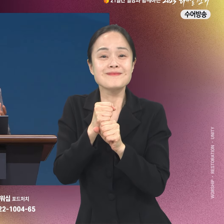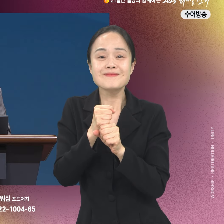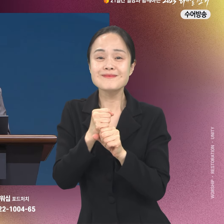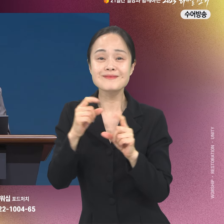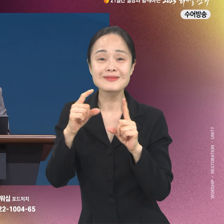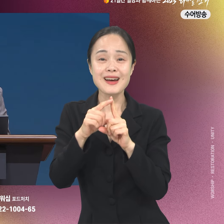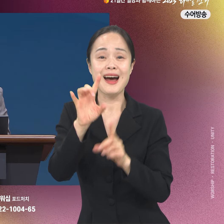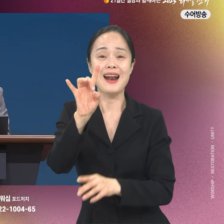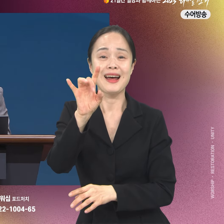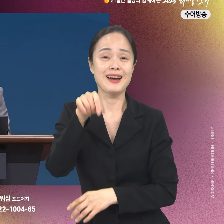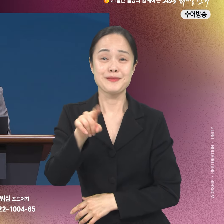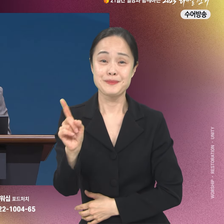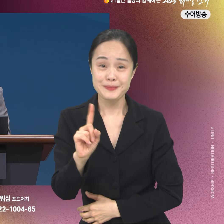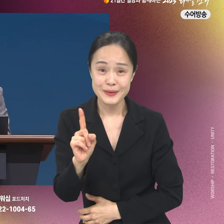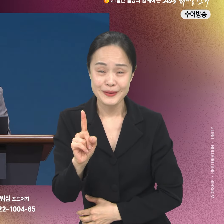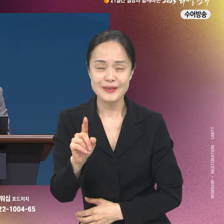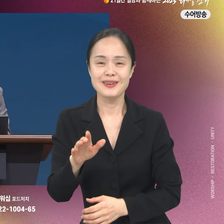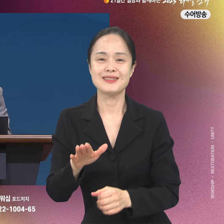하나님이 저희를